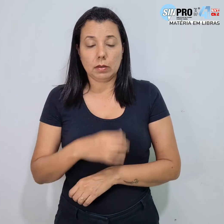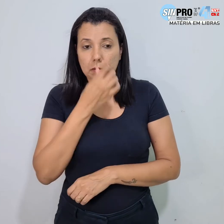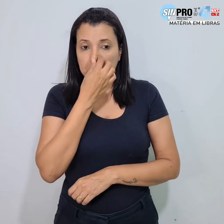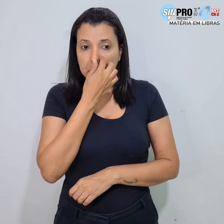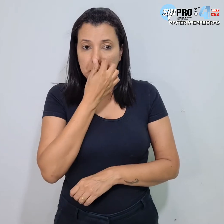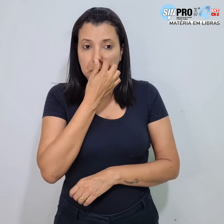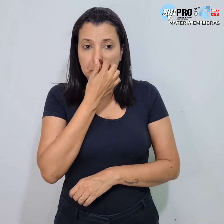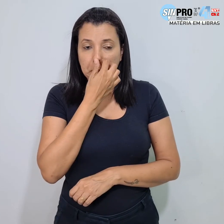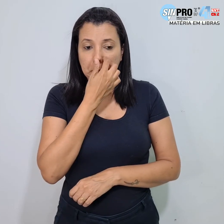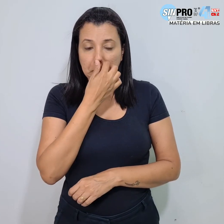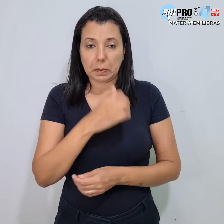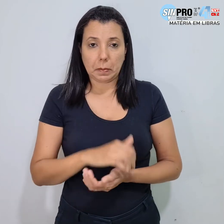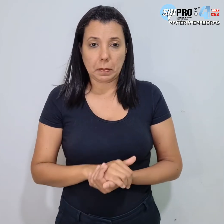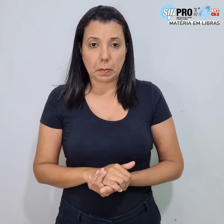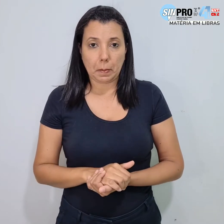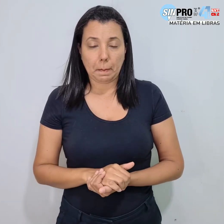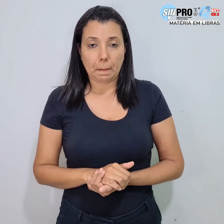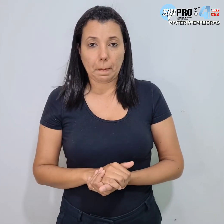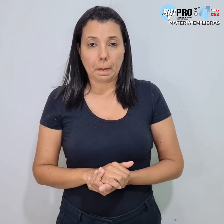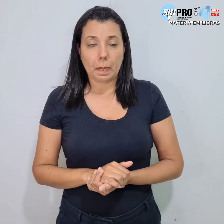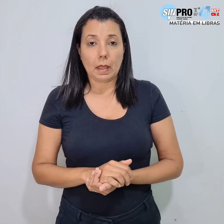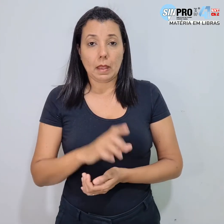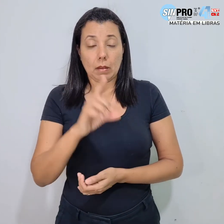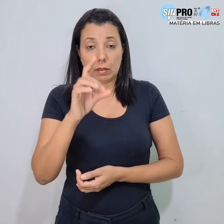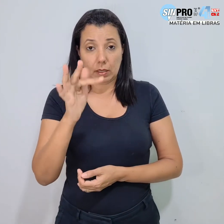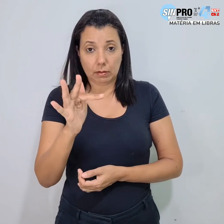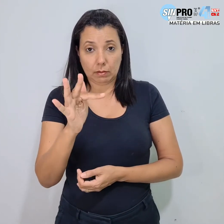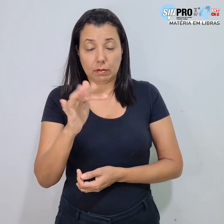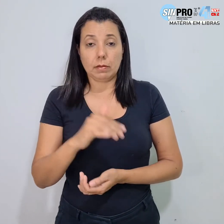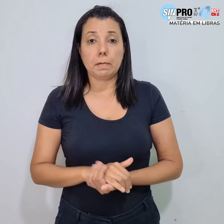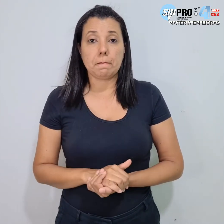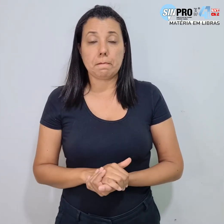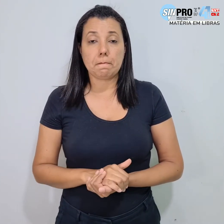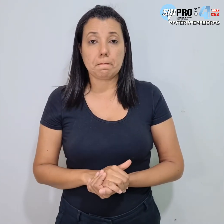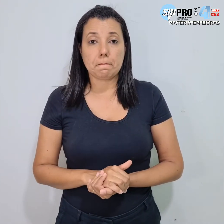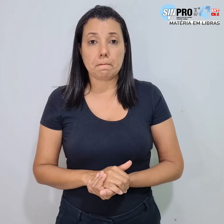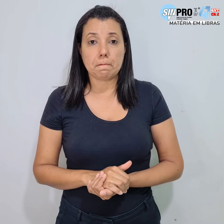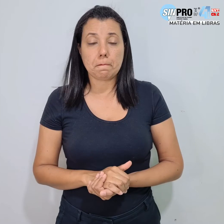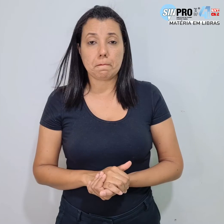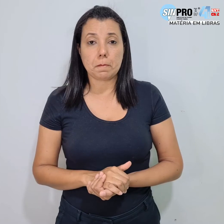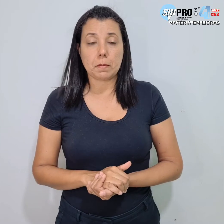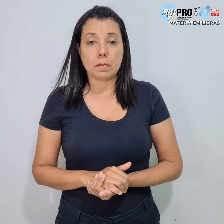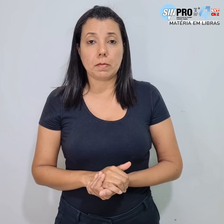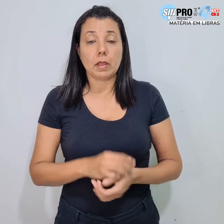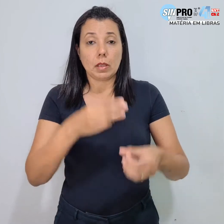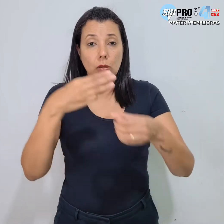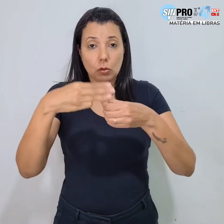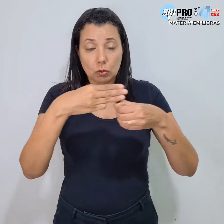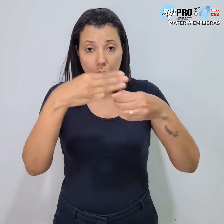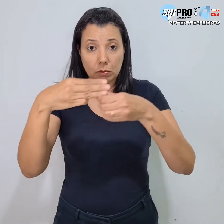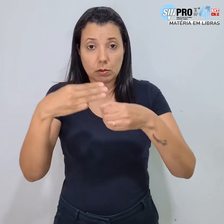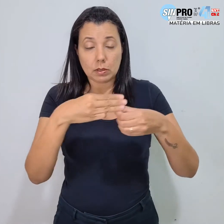aos Estados, ao Distrito Federal e aos